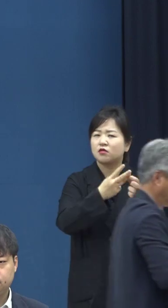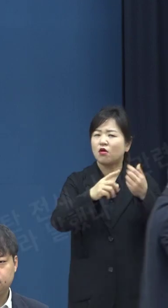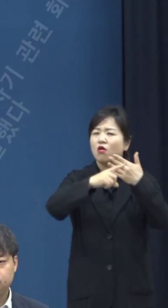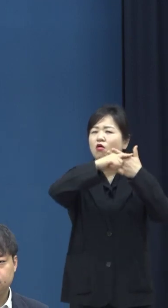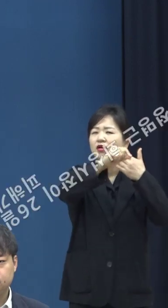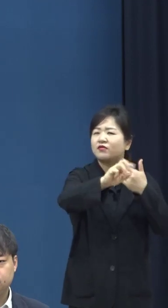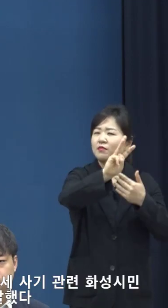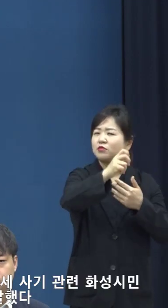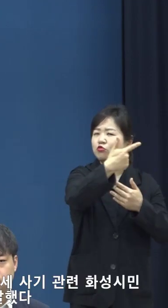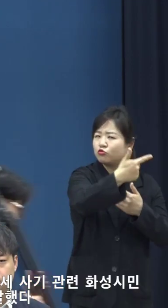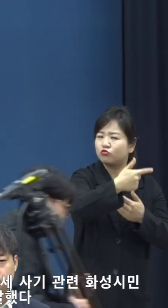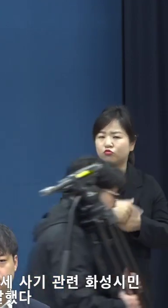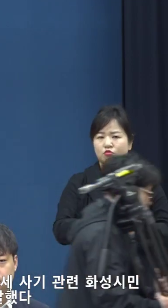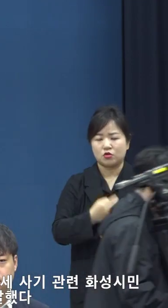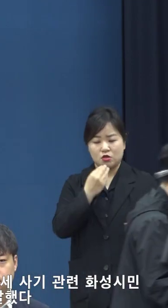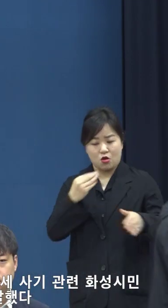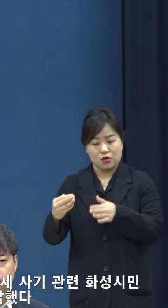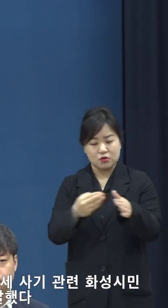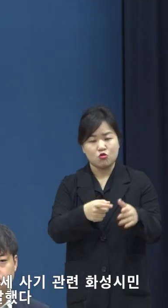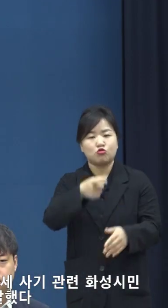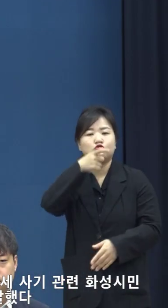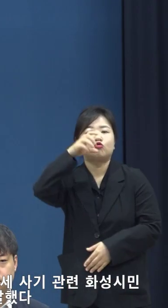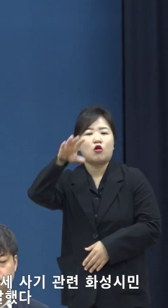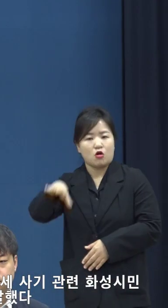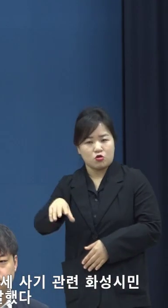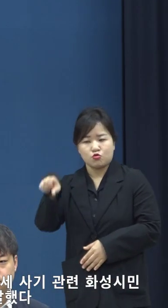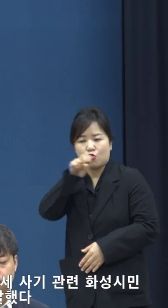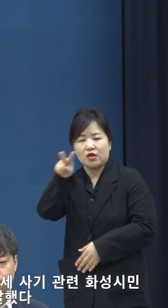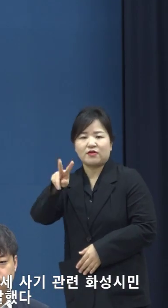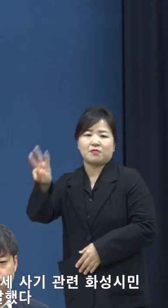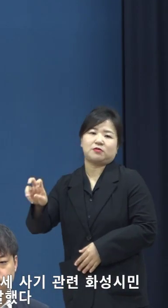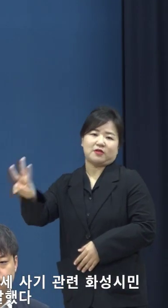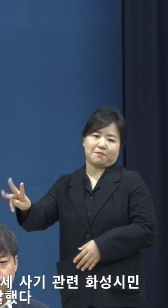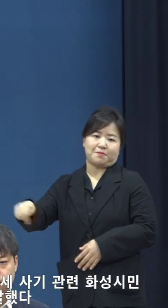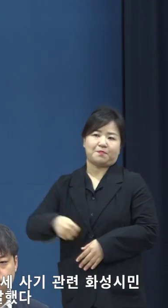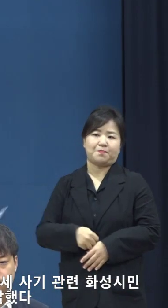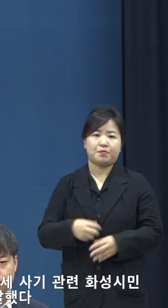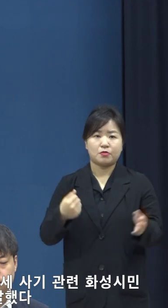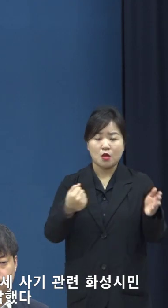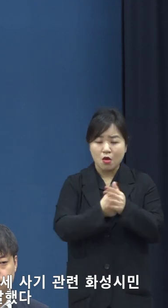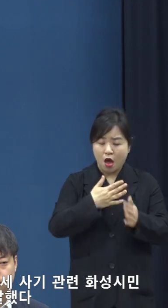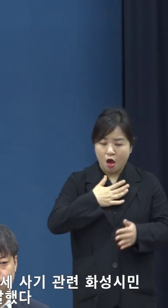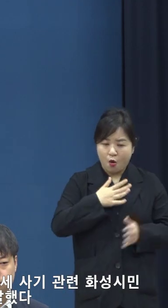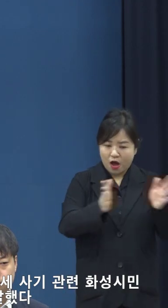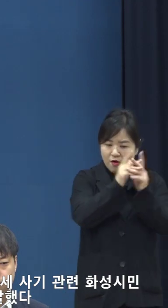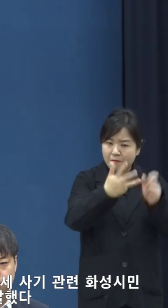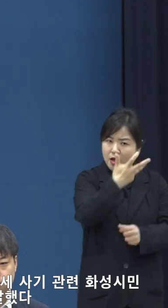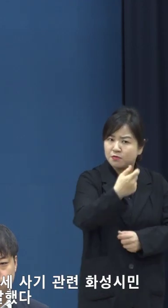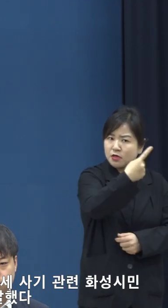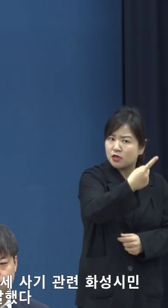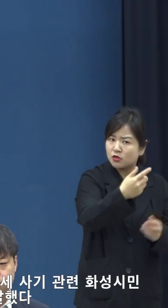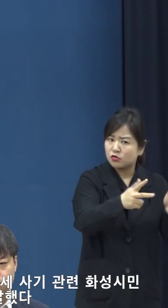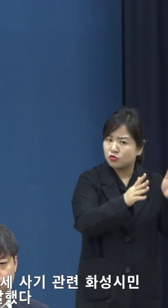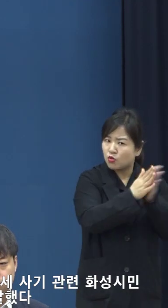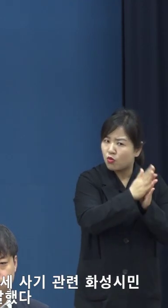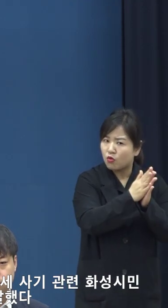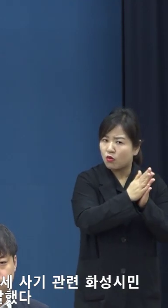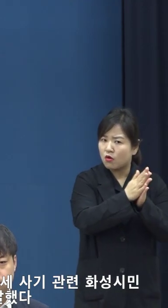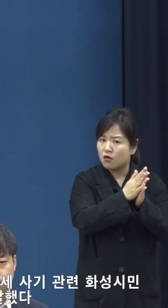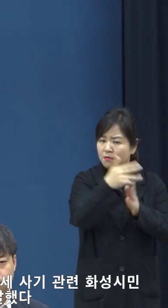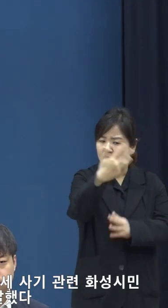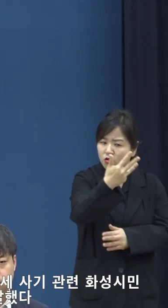지방에 36조, 경기도에서는 수원 용인이 33조 시. 그러다 보니까 81조 8천억, 뭐